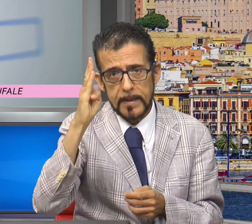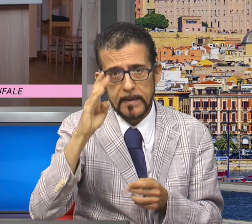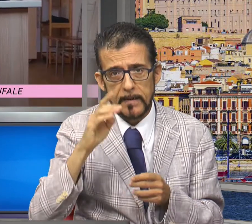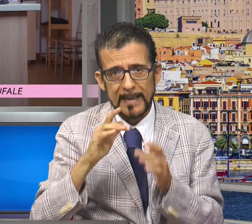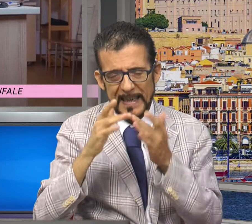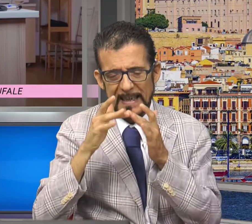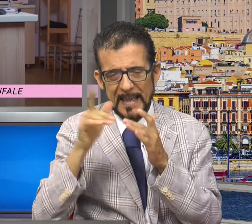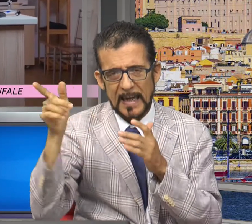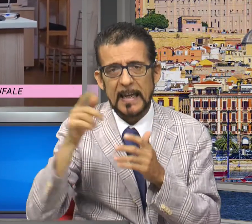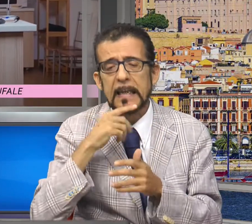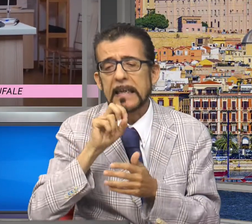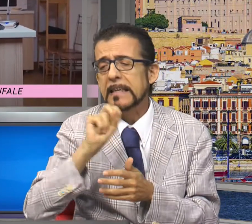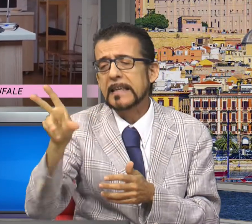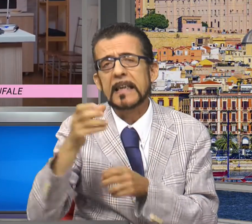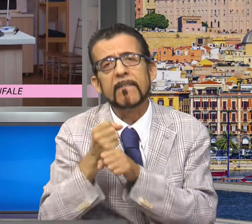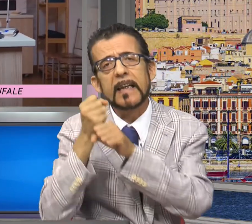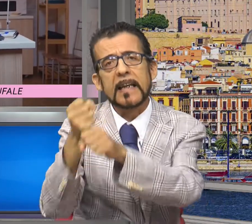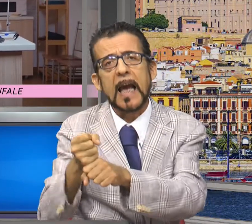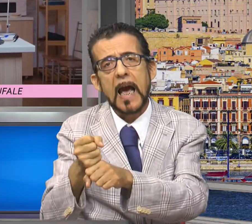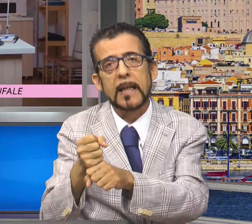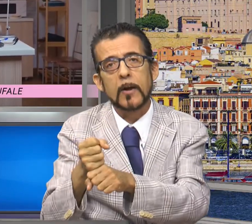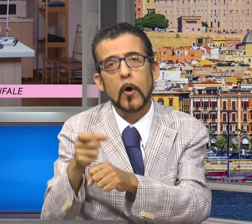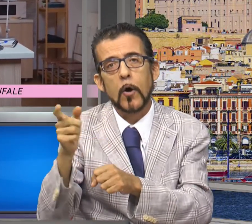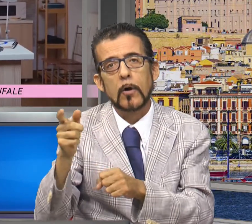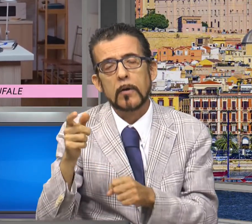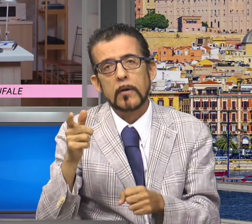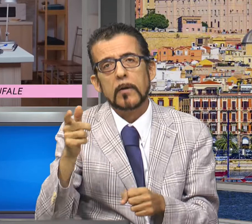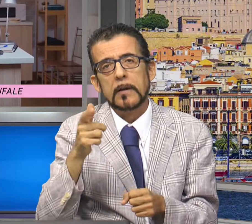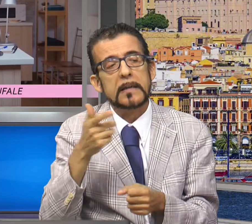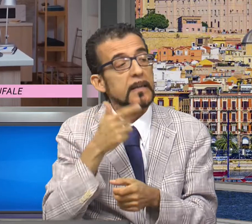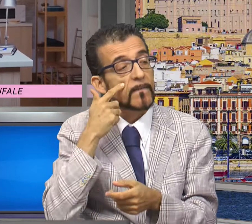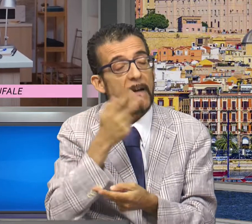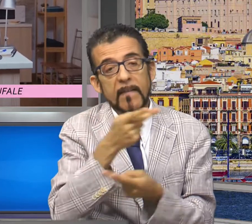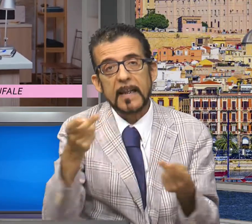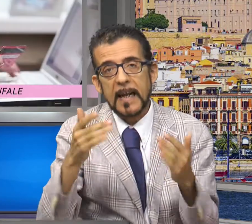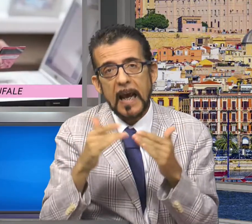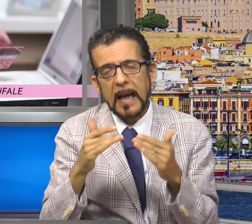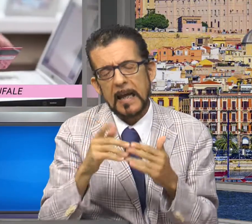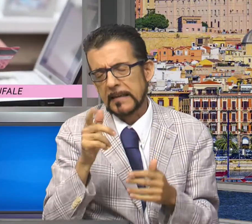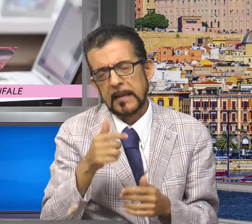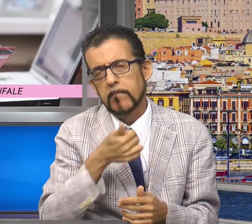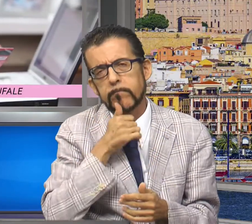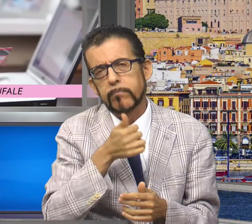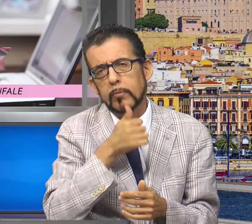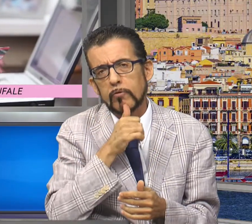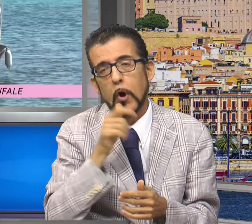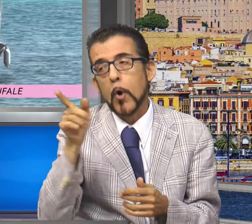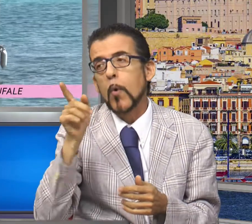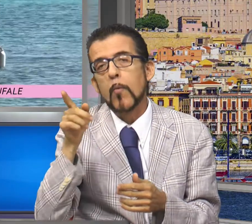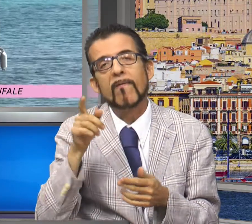dato l'incarico al sito di mostrarvi la casa è già una bufala. Il sito è un portale di intermediazione equidistante da host